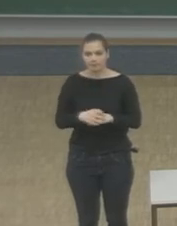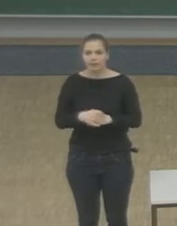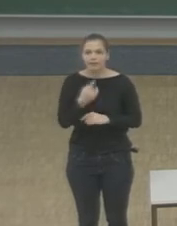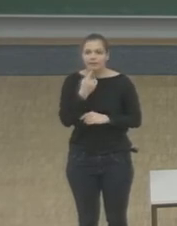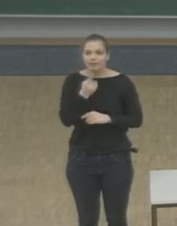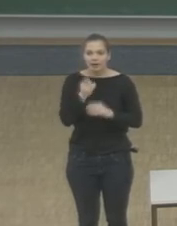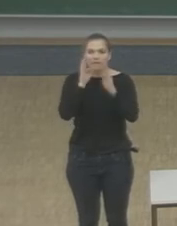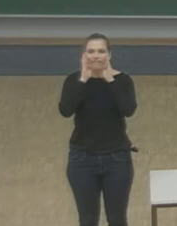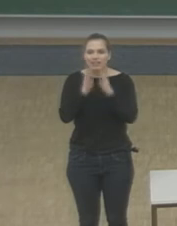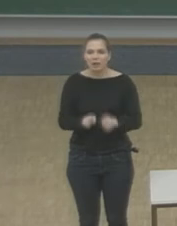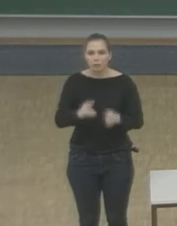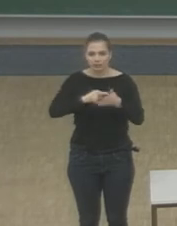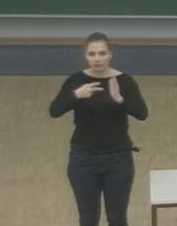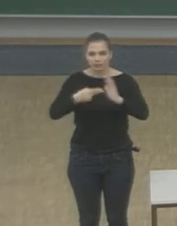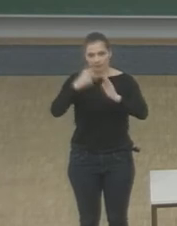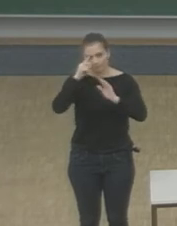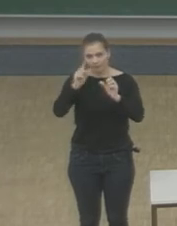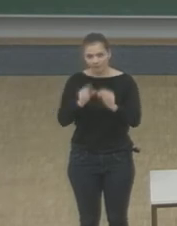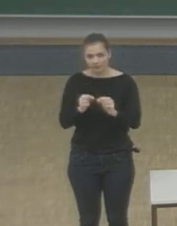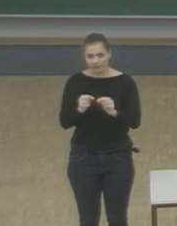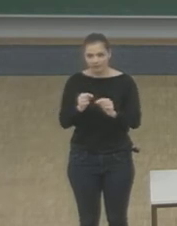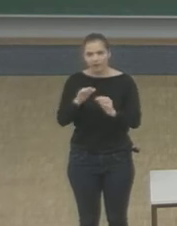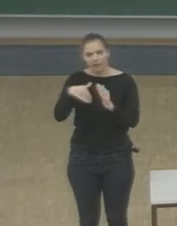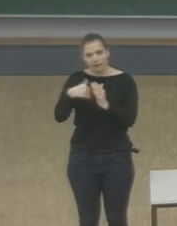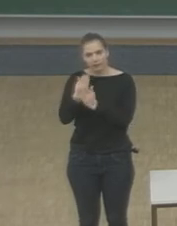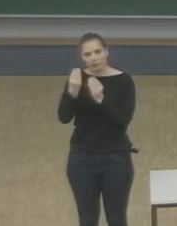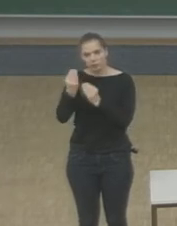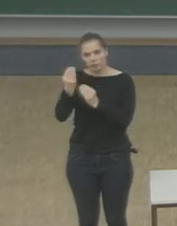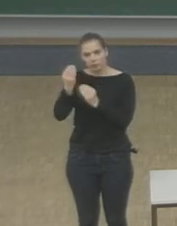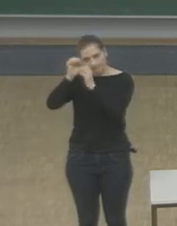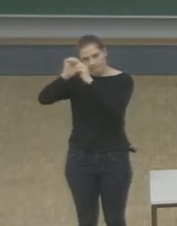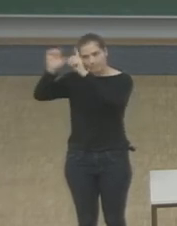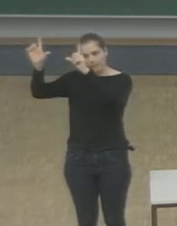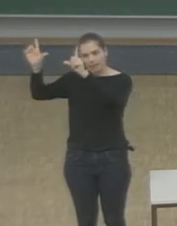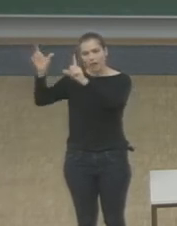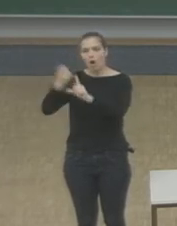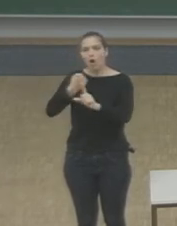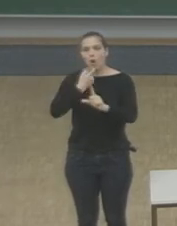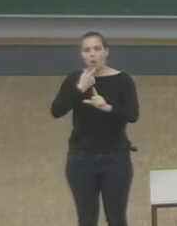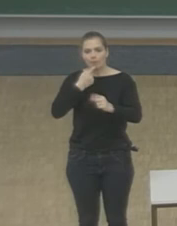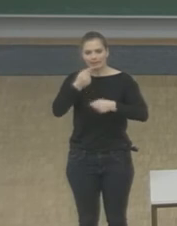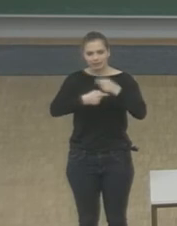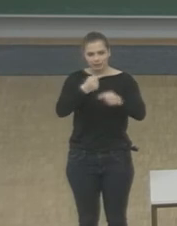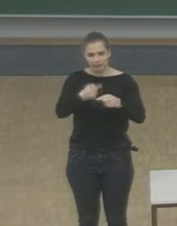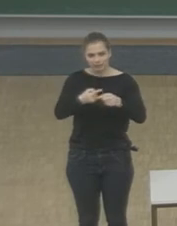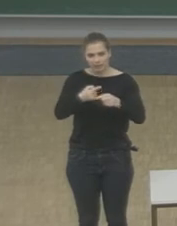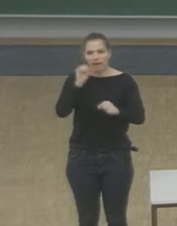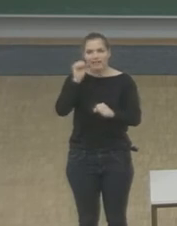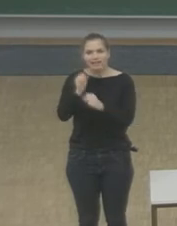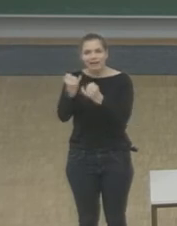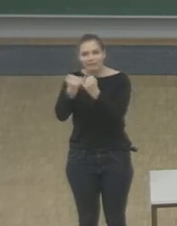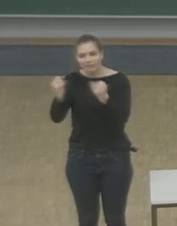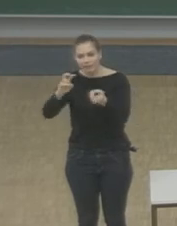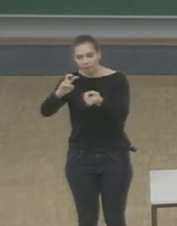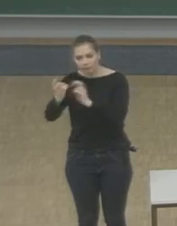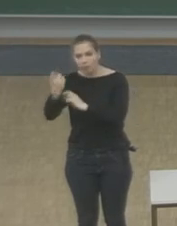Vertrauenstechnologie meint die durchaus gefährliche Idee, dass sich Objektivität quasi mechanisch automatisch